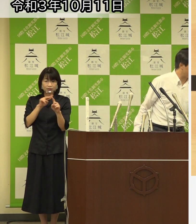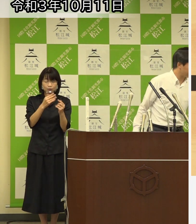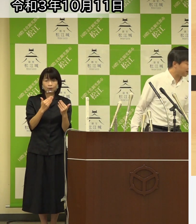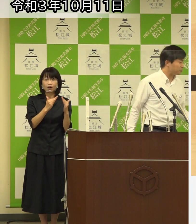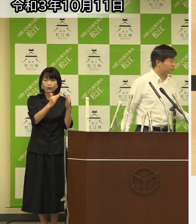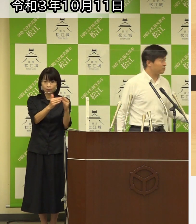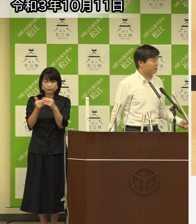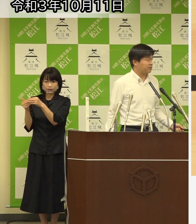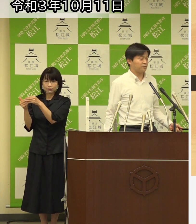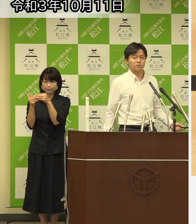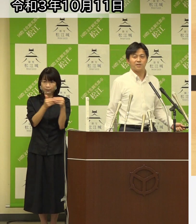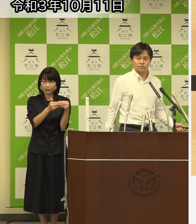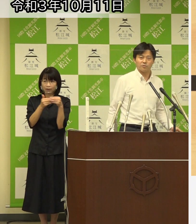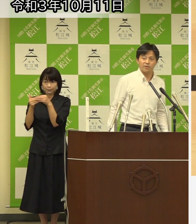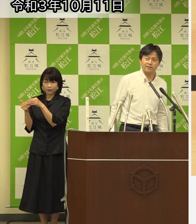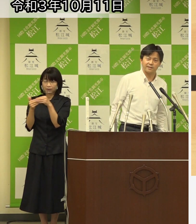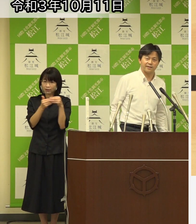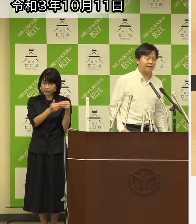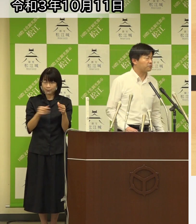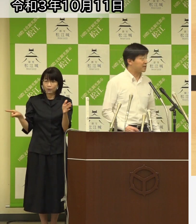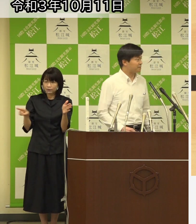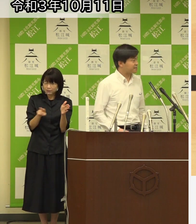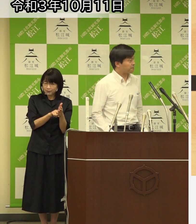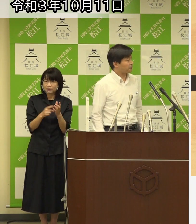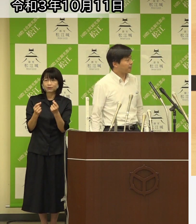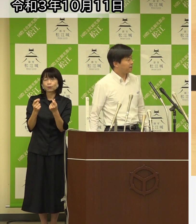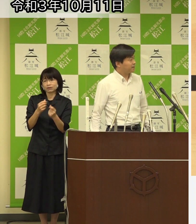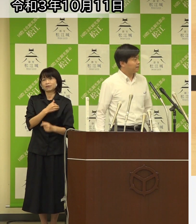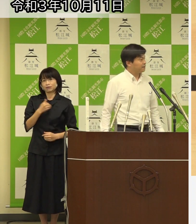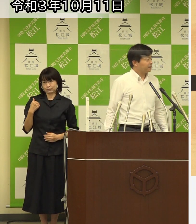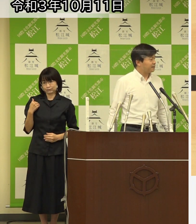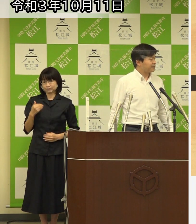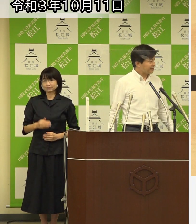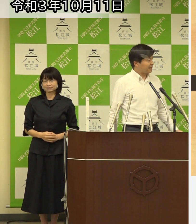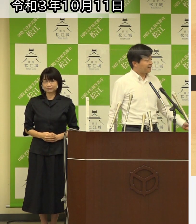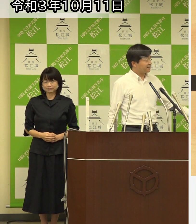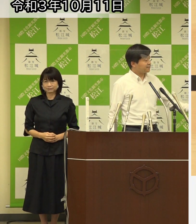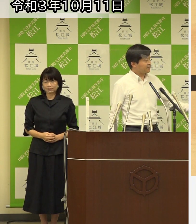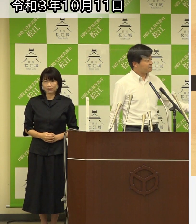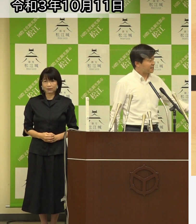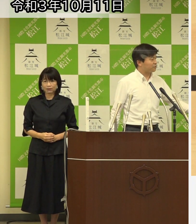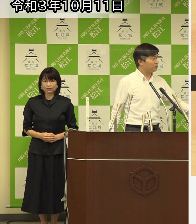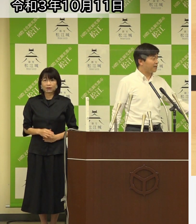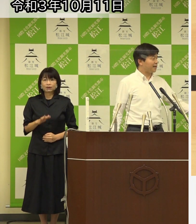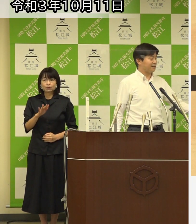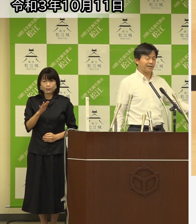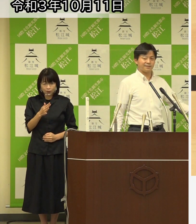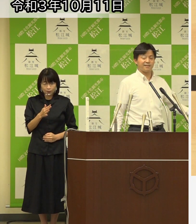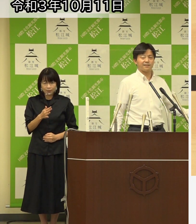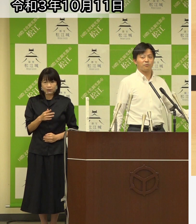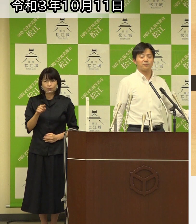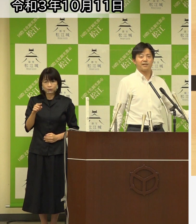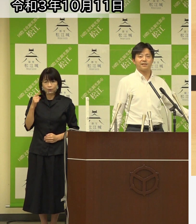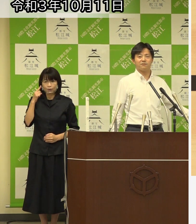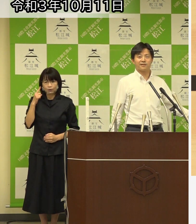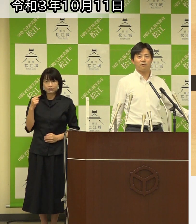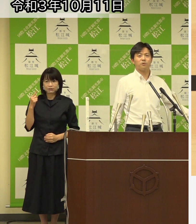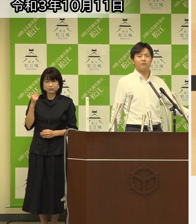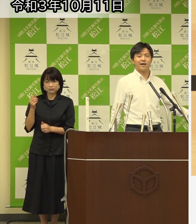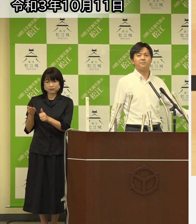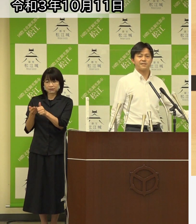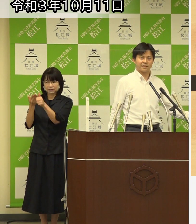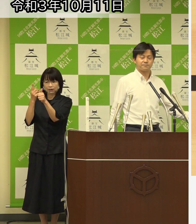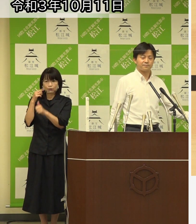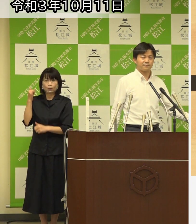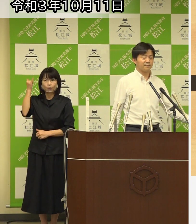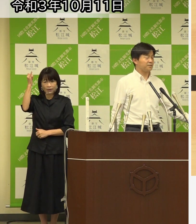小学校に通うこともできるようになるといった点がございます。ただ実際今里親に登録されている方多